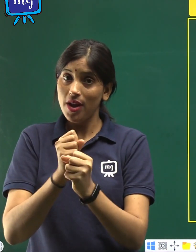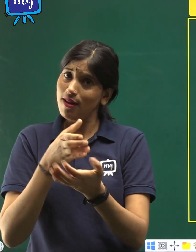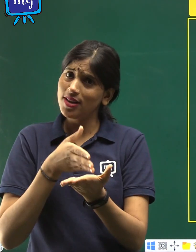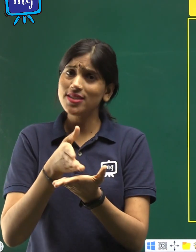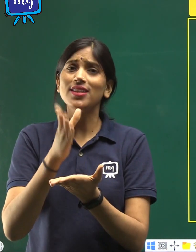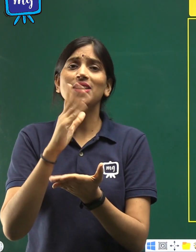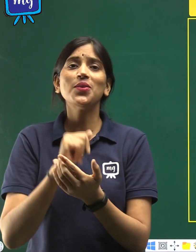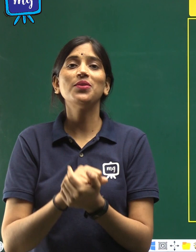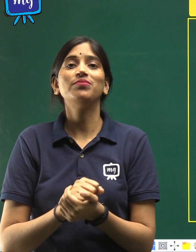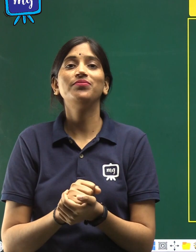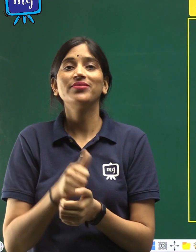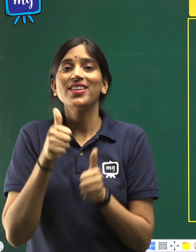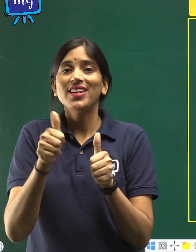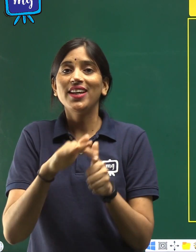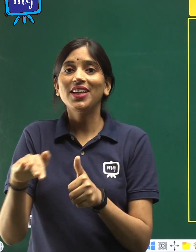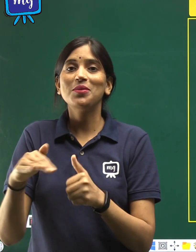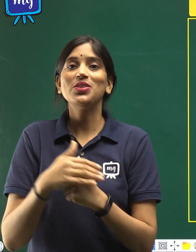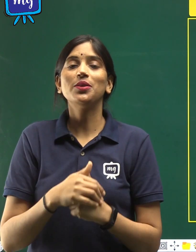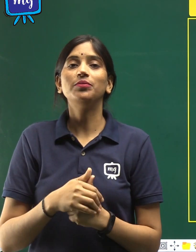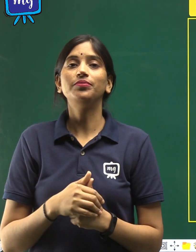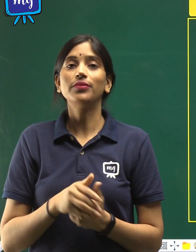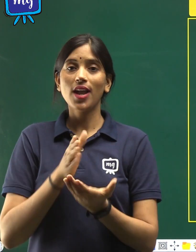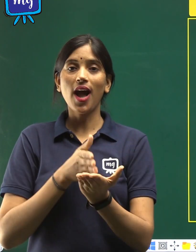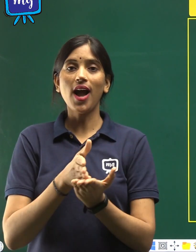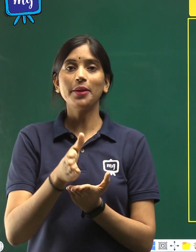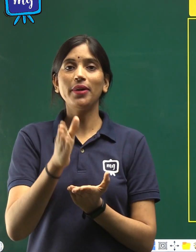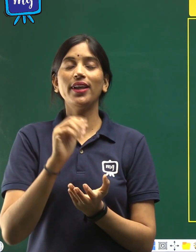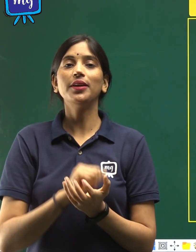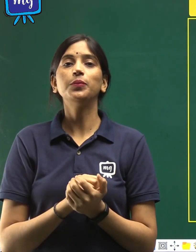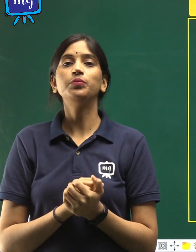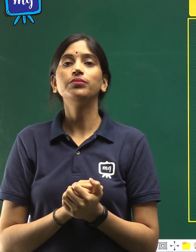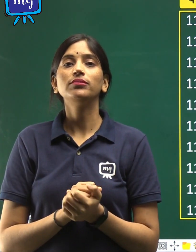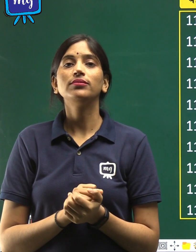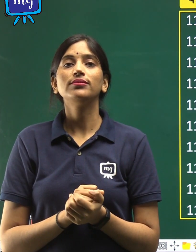हो। ठीक है बच्चों, आगे बढ़ें।